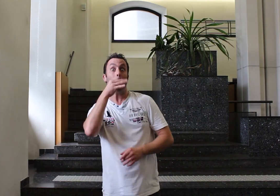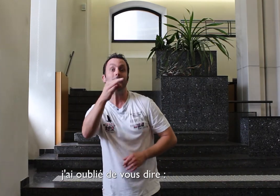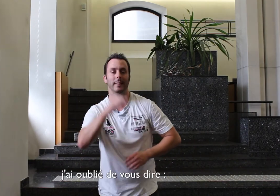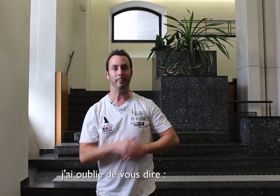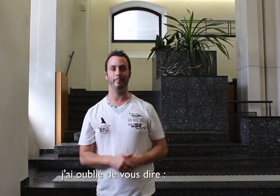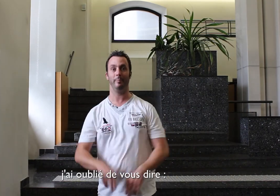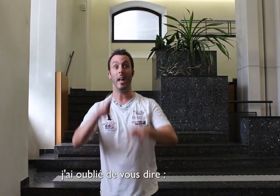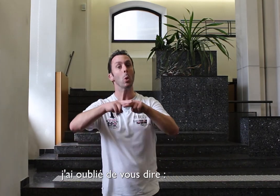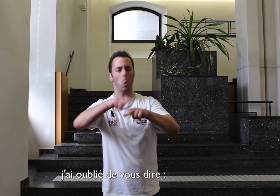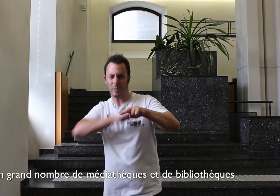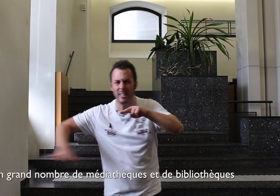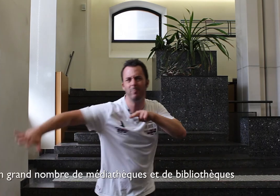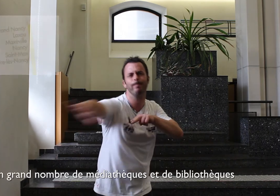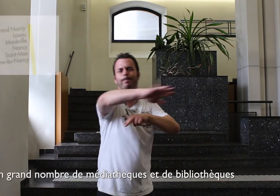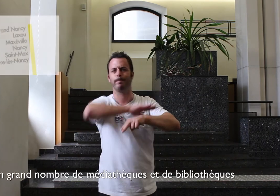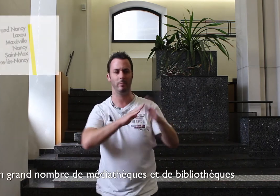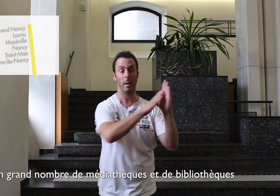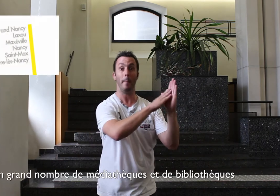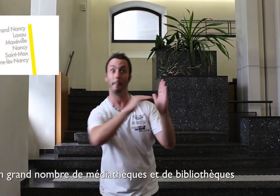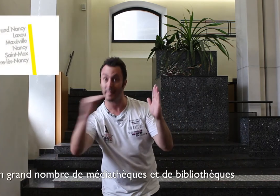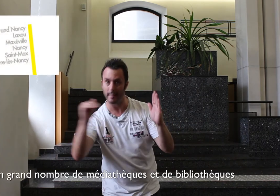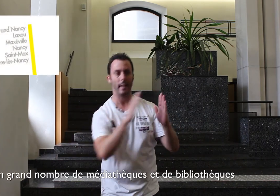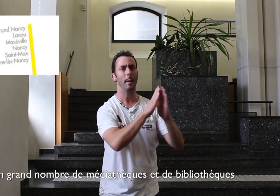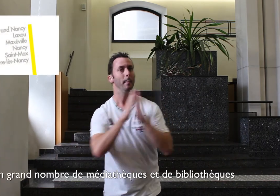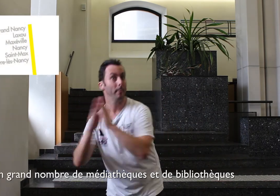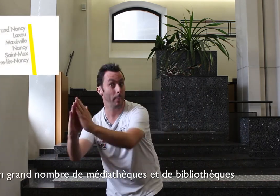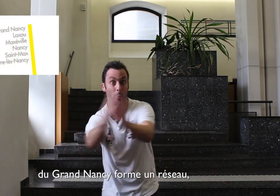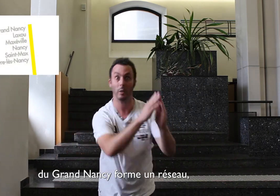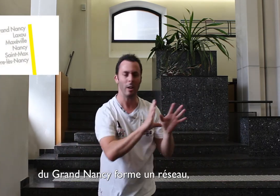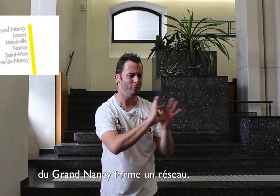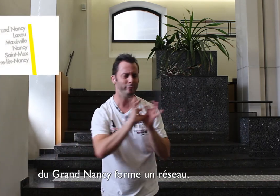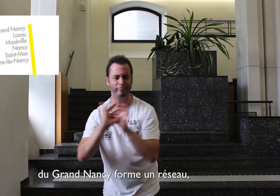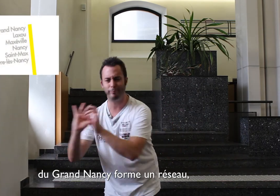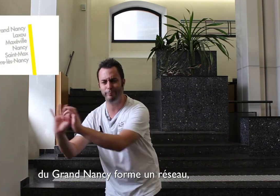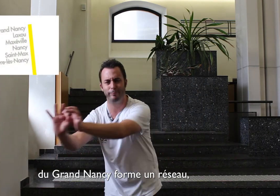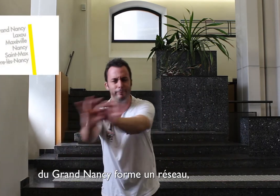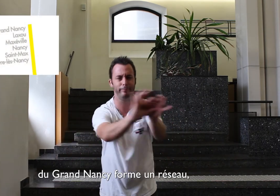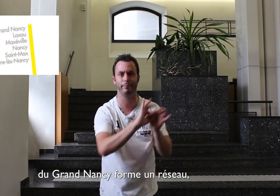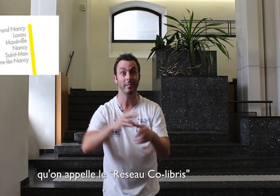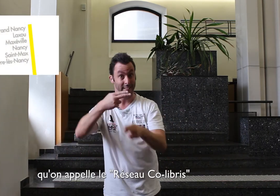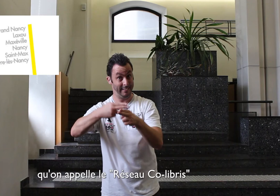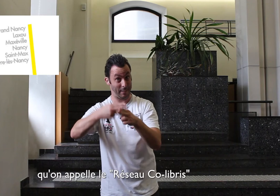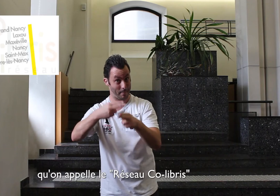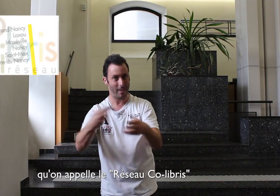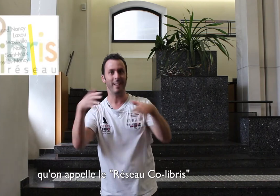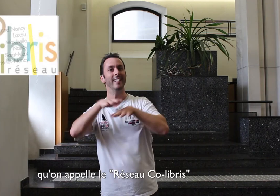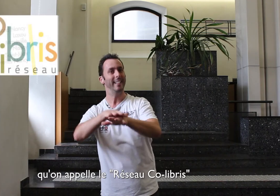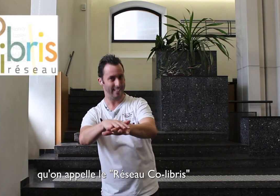Ah, j'ai oublié de vous dire Un grand nombre de médiathèques et de bibliothèques du Grand Nancy Forment un réseau Qu'on appelle le réseau